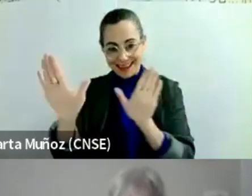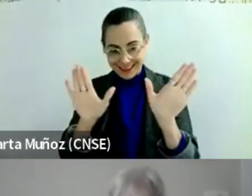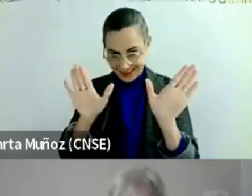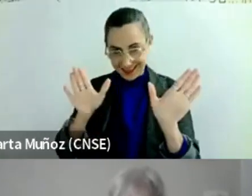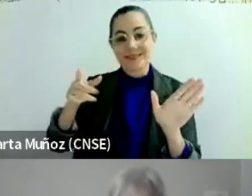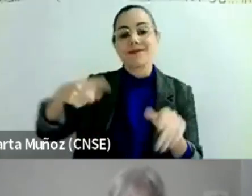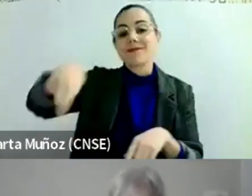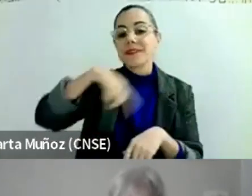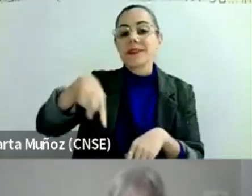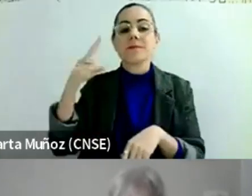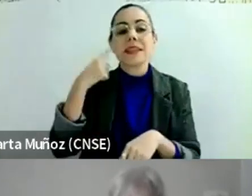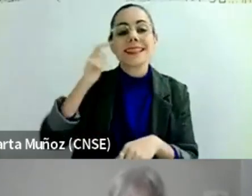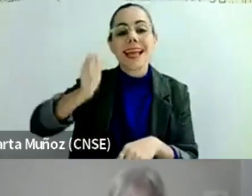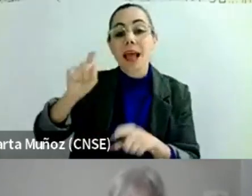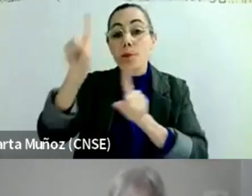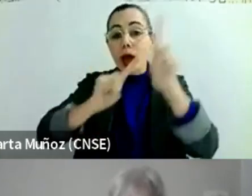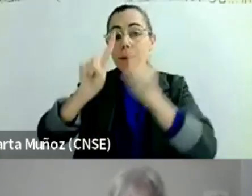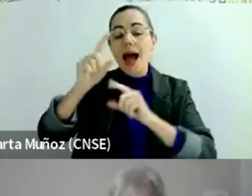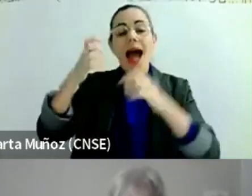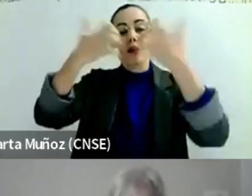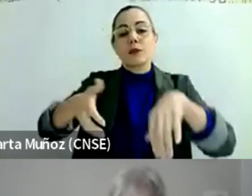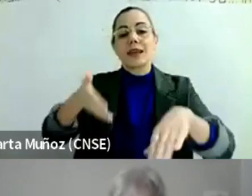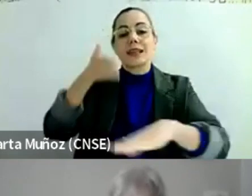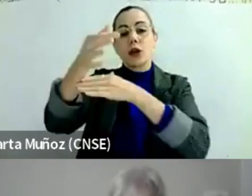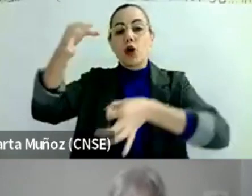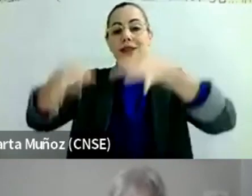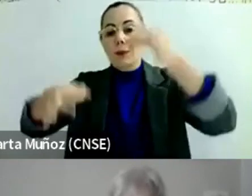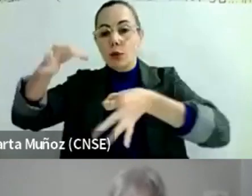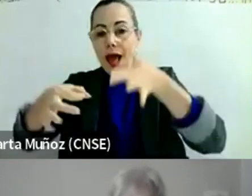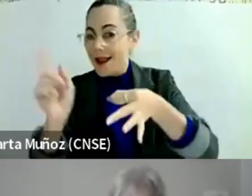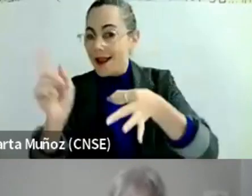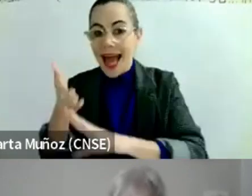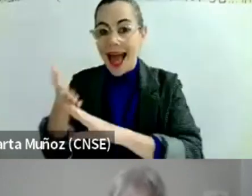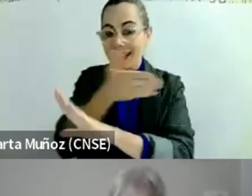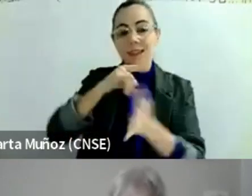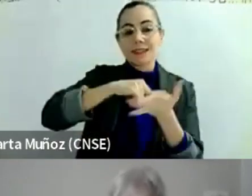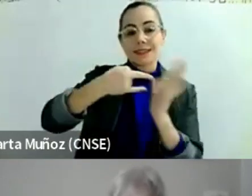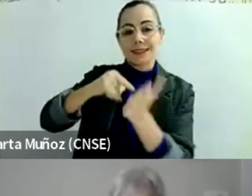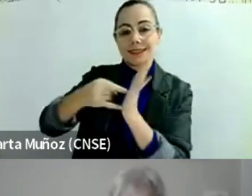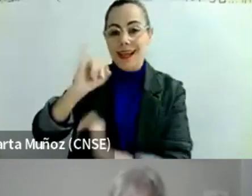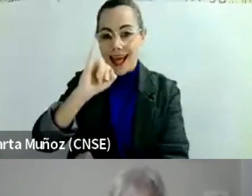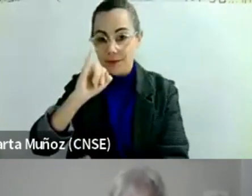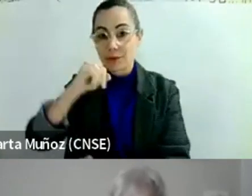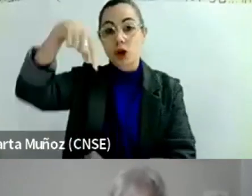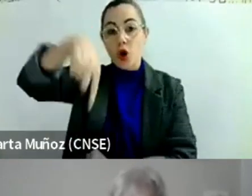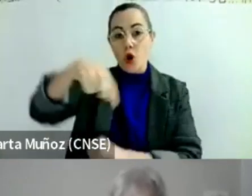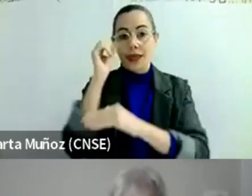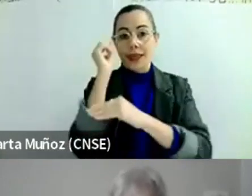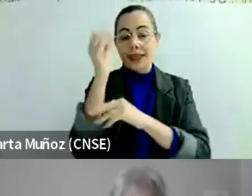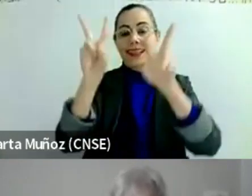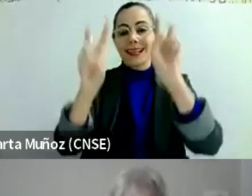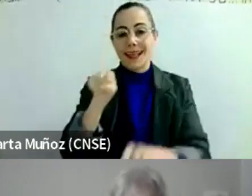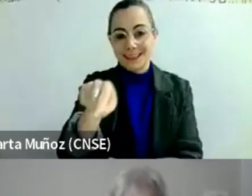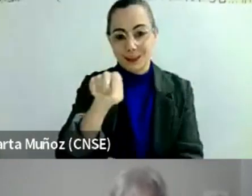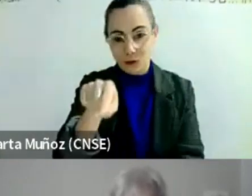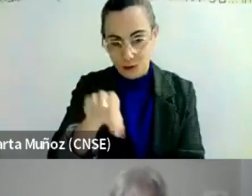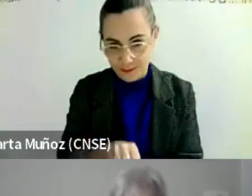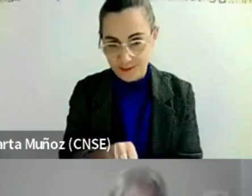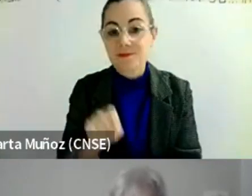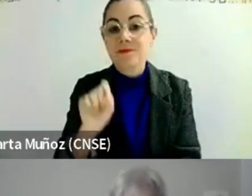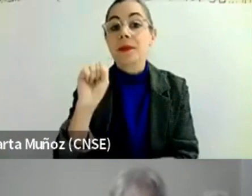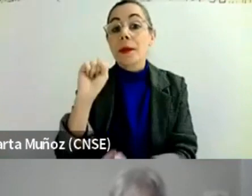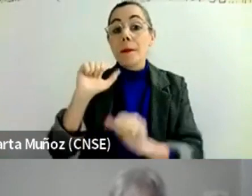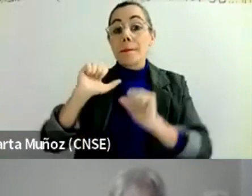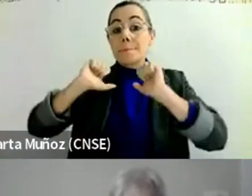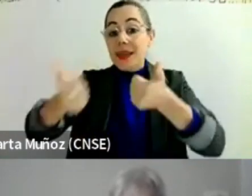puede utilizar para la resolución del mismo a través de la mediación, por ejemplo, previo al paso último que